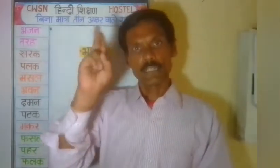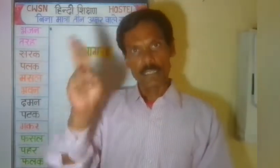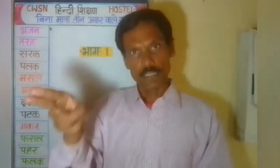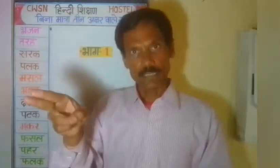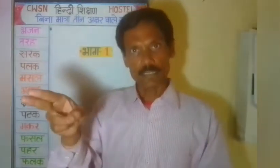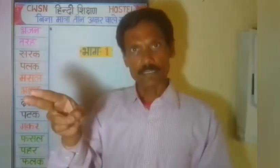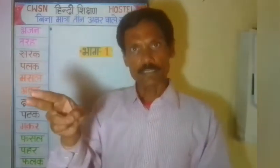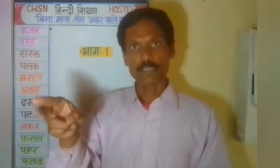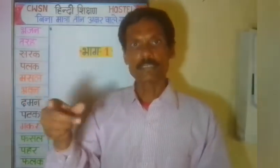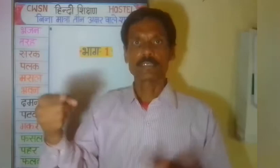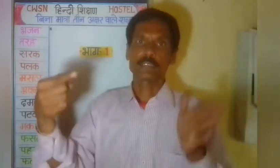तरह,